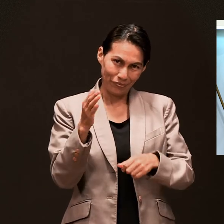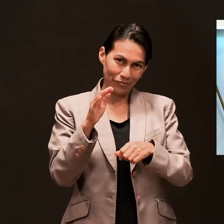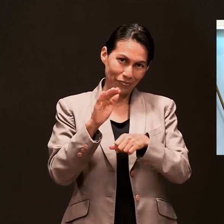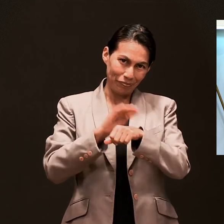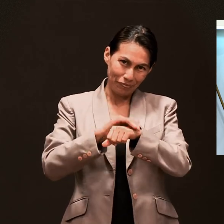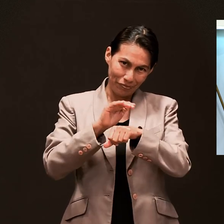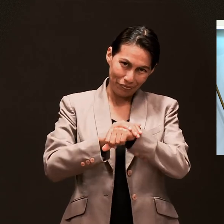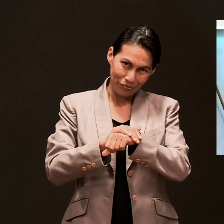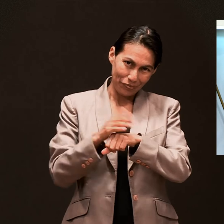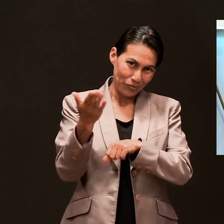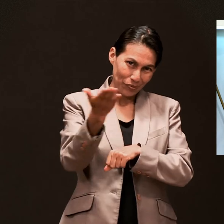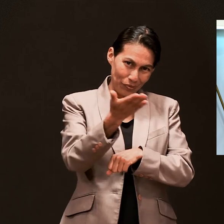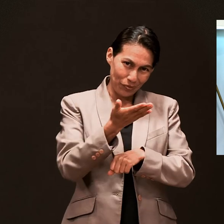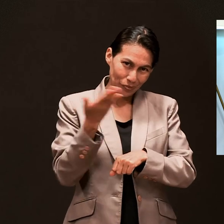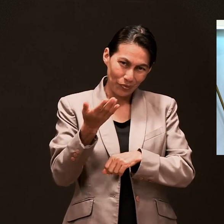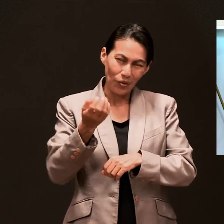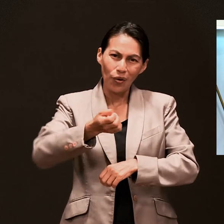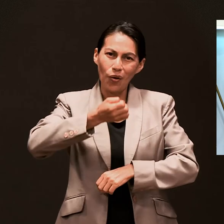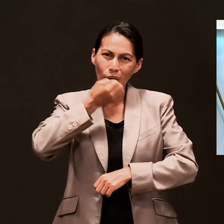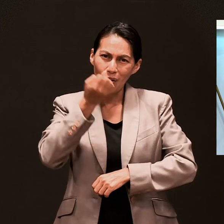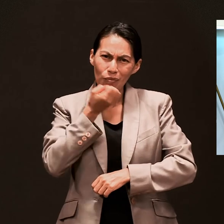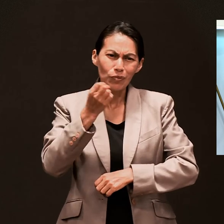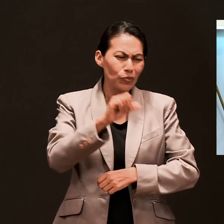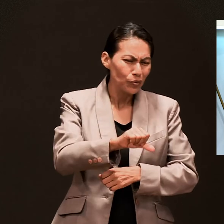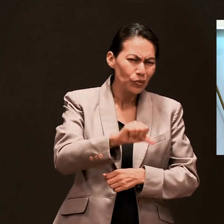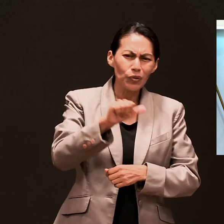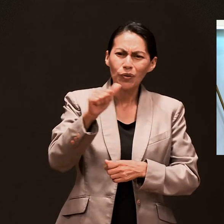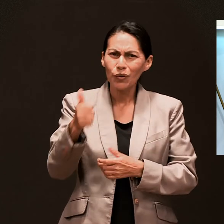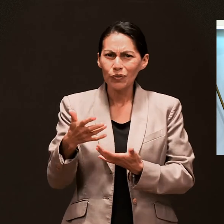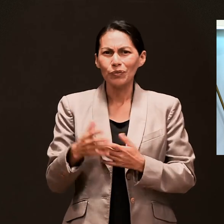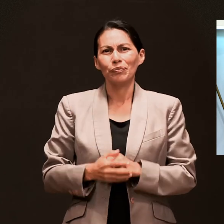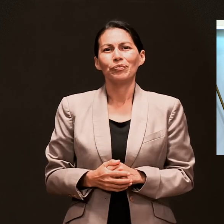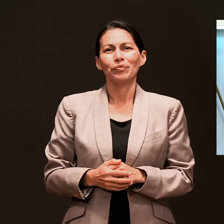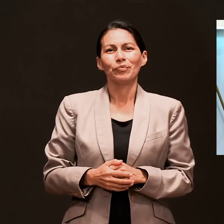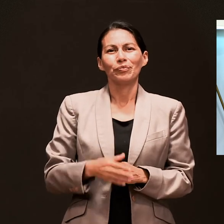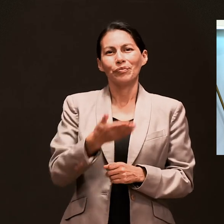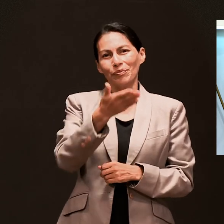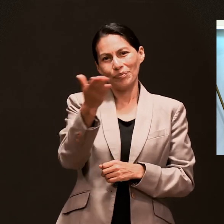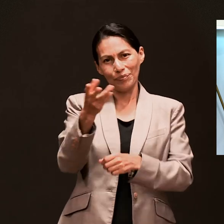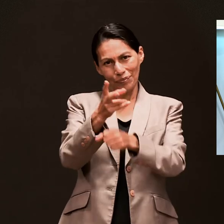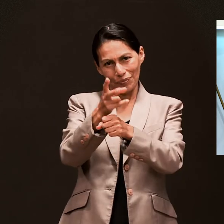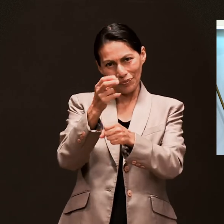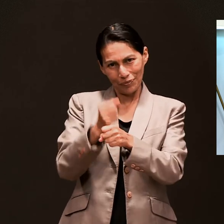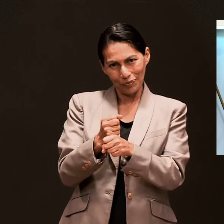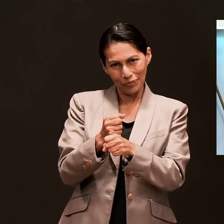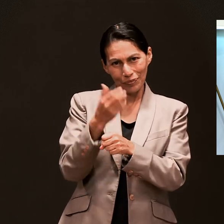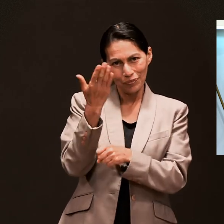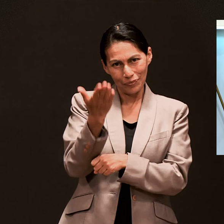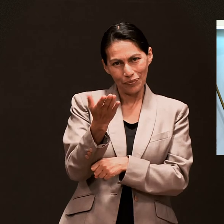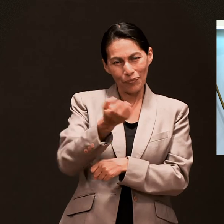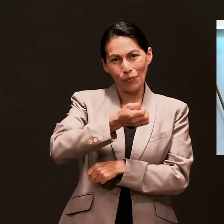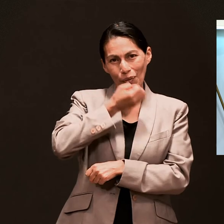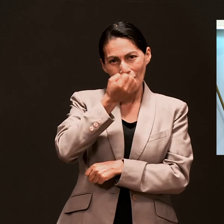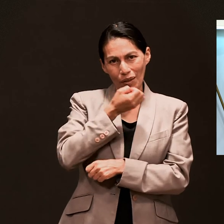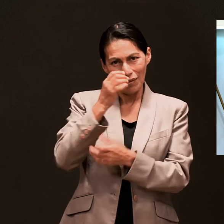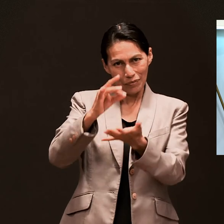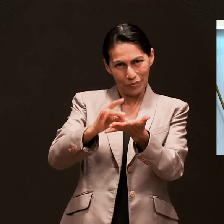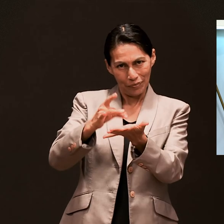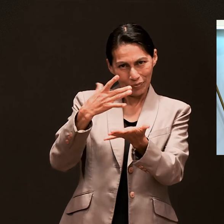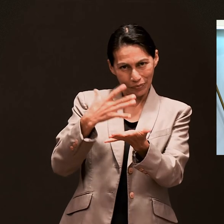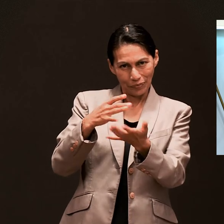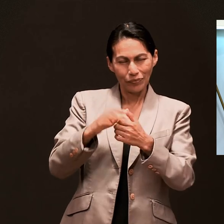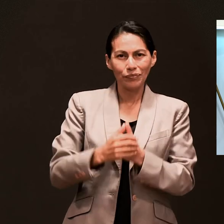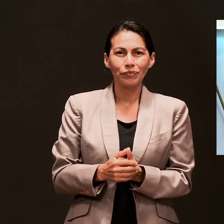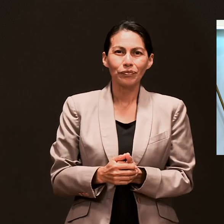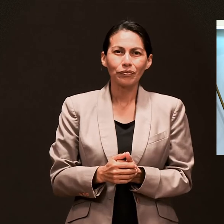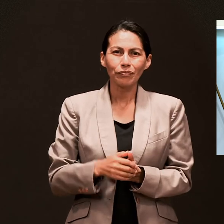Dios así que queridos animémonos en oración los unos a los otros invitamos a enviar sus pedidos de